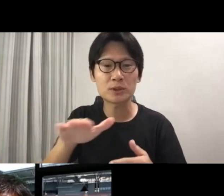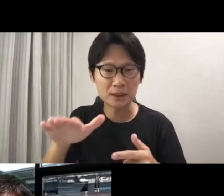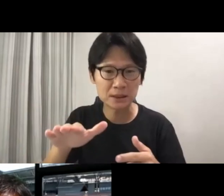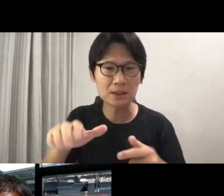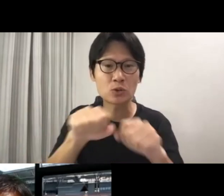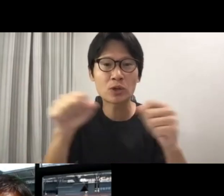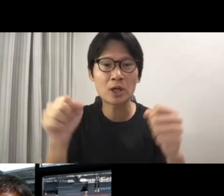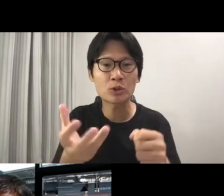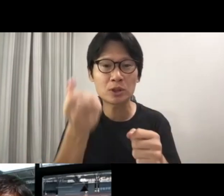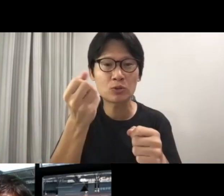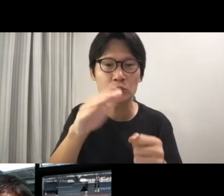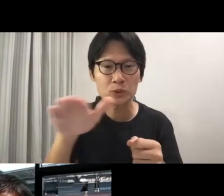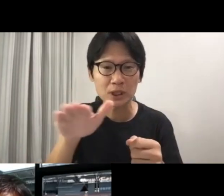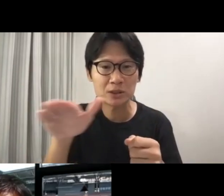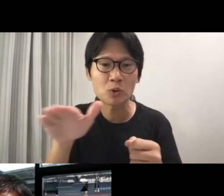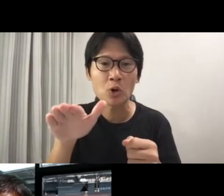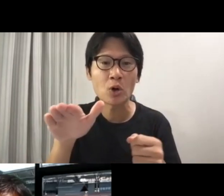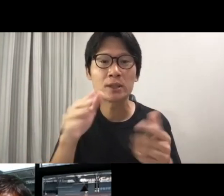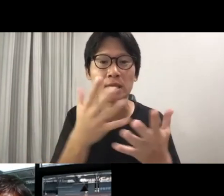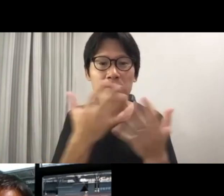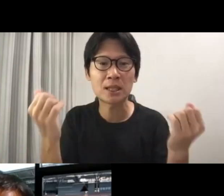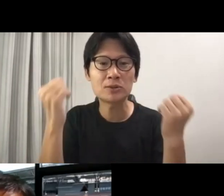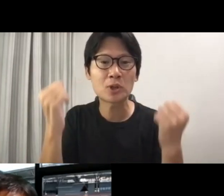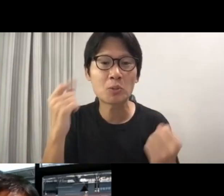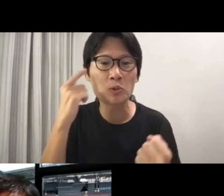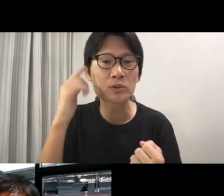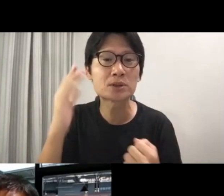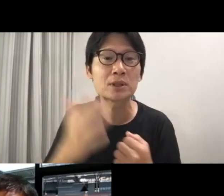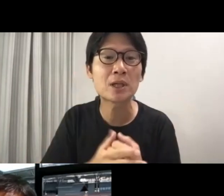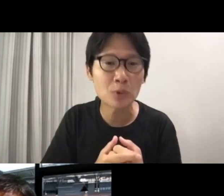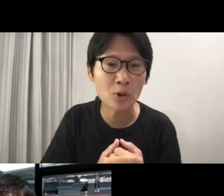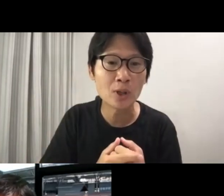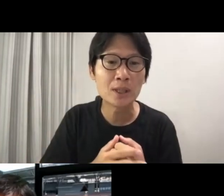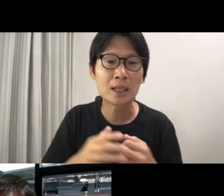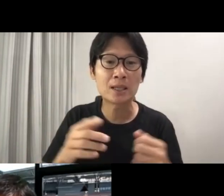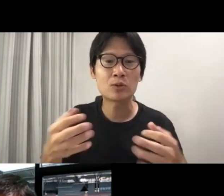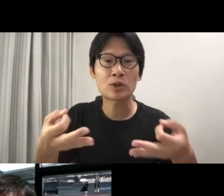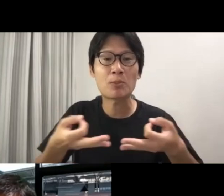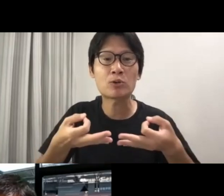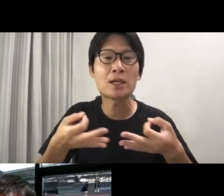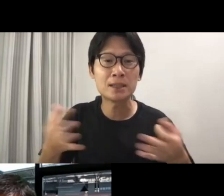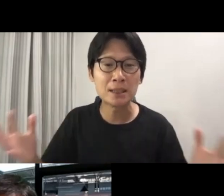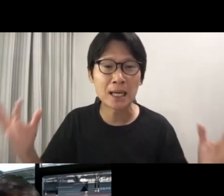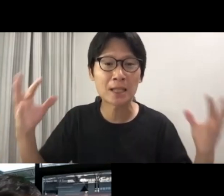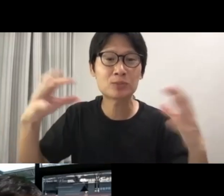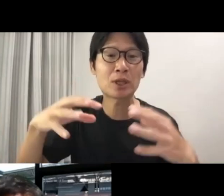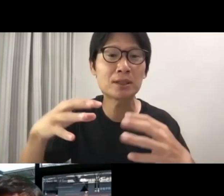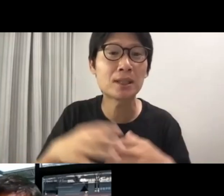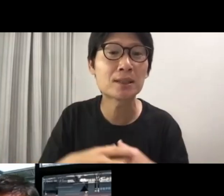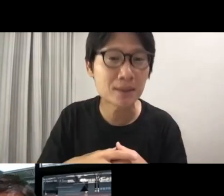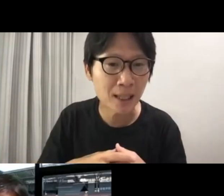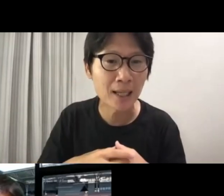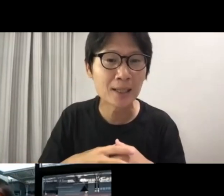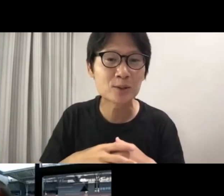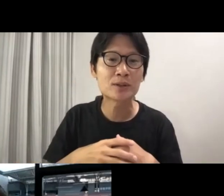たち障害を持ってい君たちもたくさんいると思うんですけれどもの鎌倉に集まってですねそんな